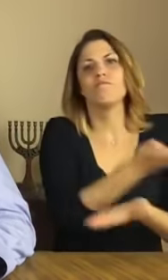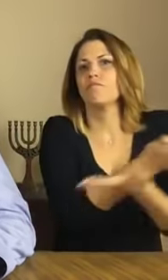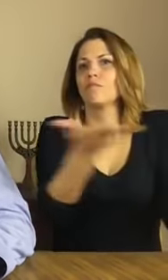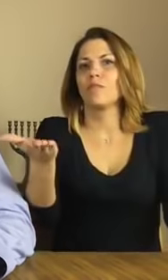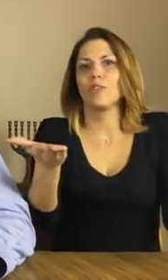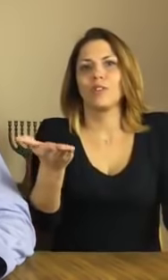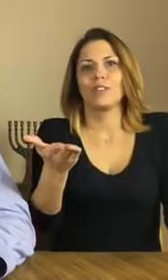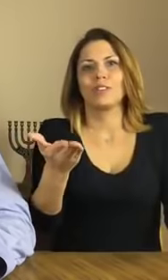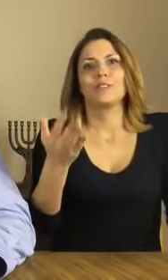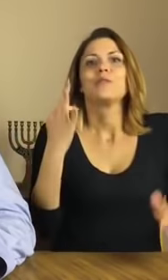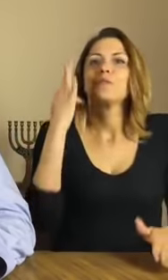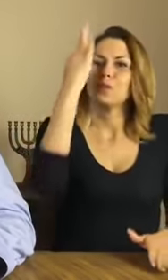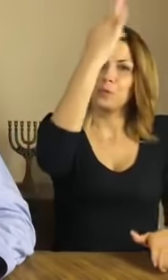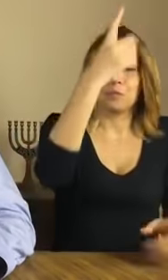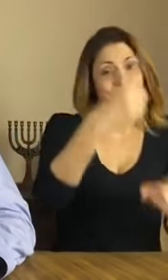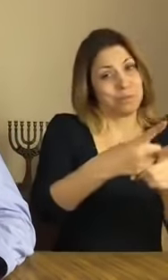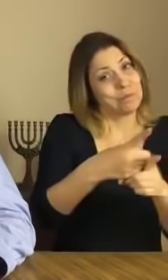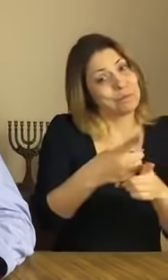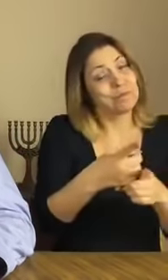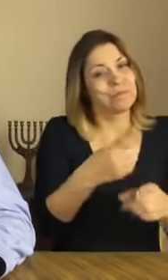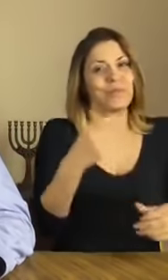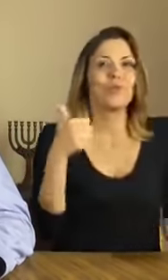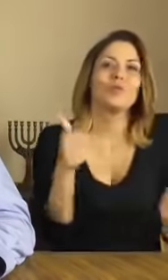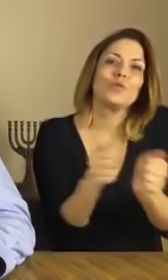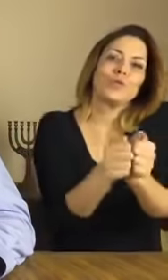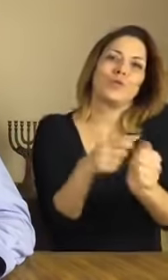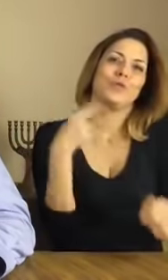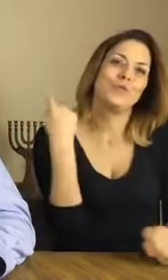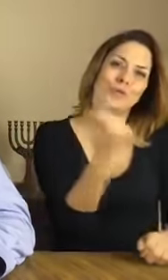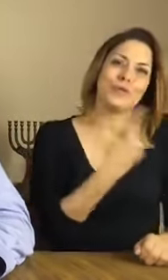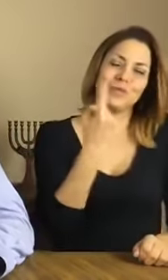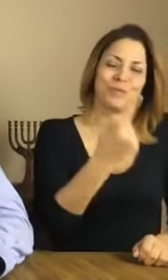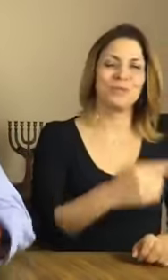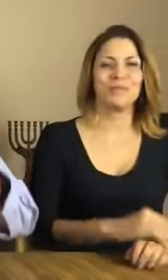até uma nova oportunidade se deus quiser até o jô